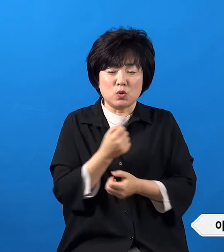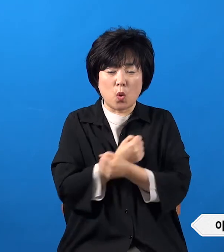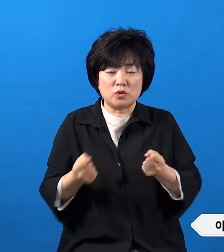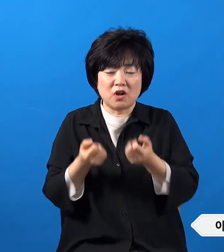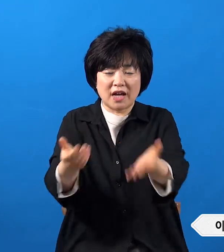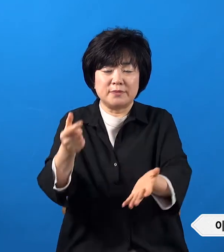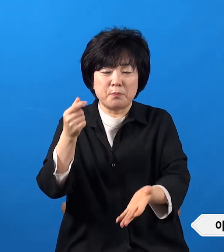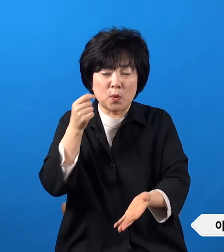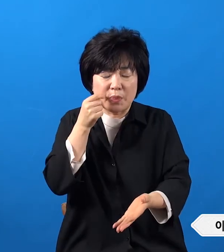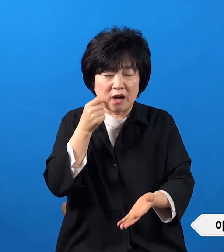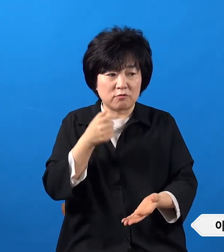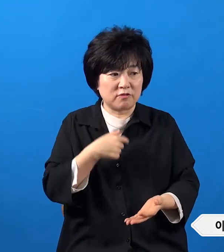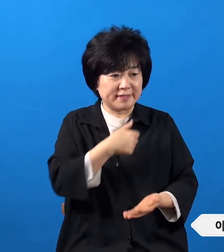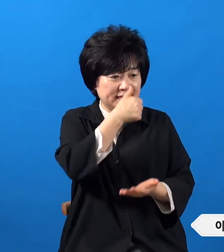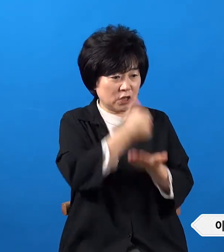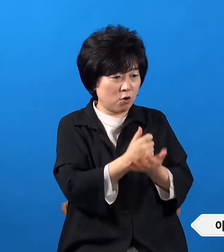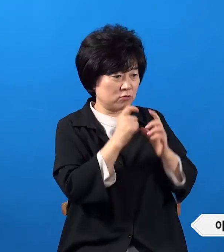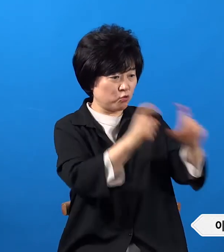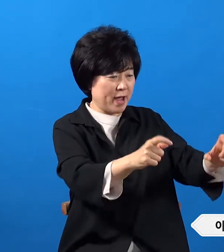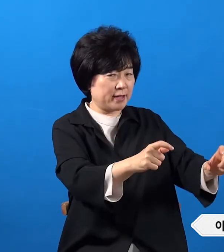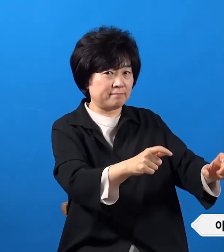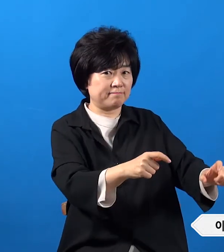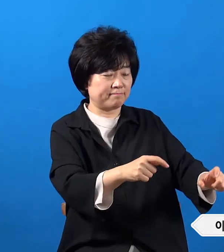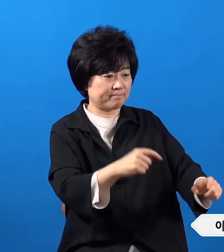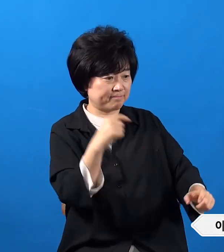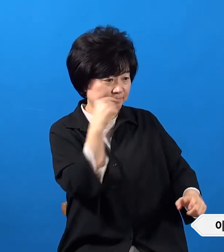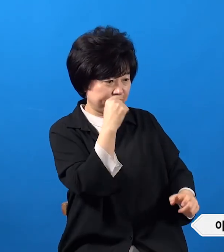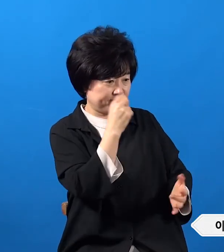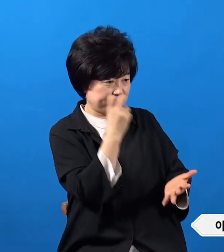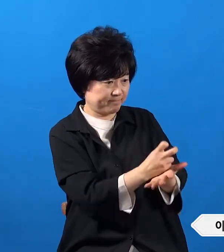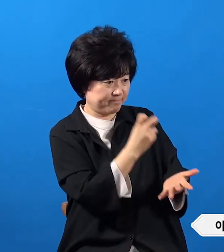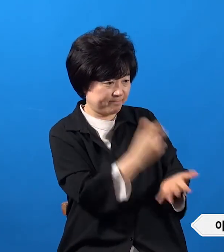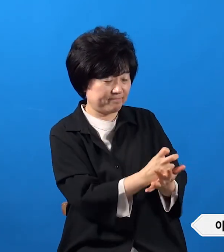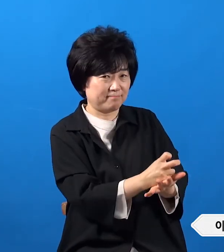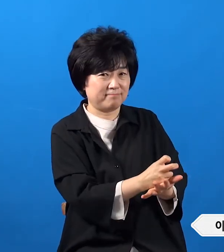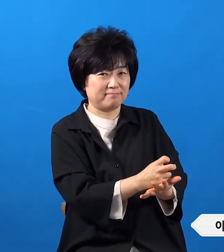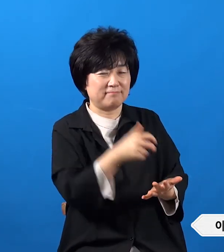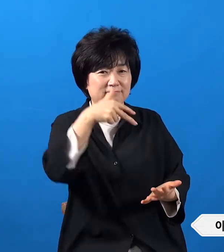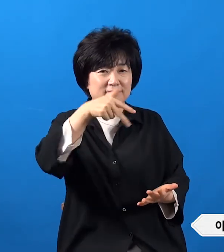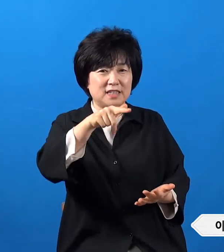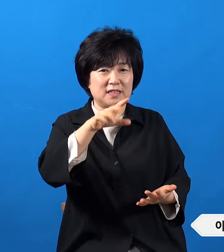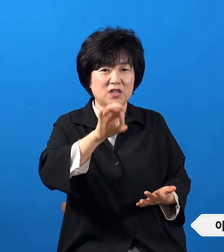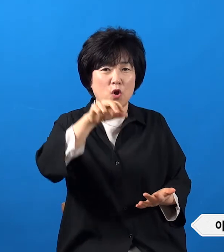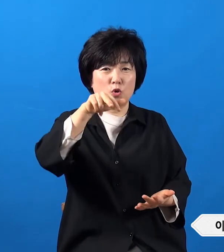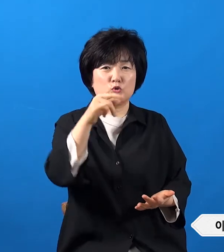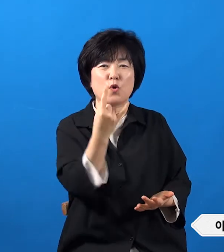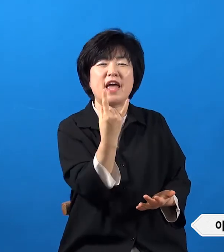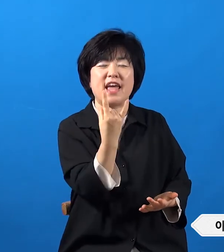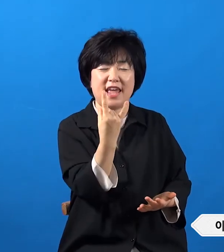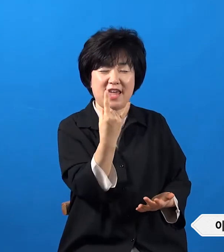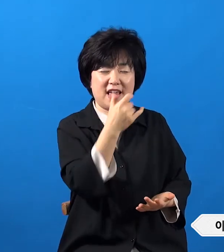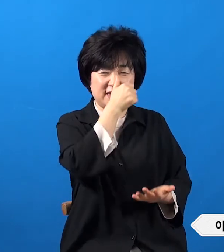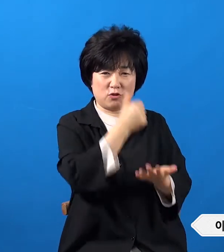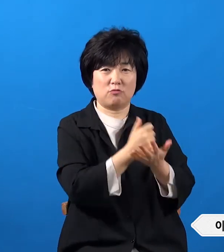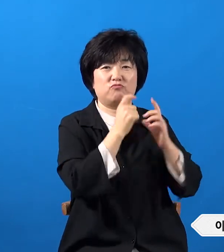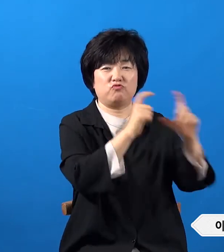사람이 있어요. 정죄의 영에 사로잡힌 사람. 그는 누구입니까? 본문에 보면 그는